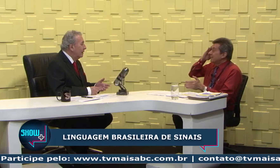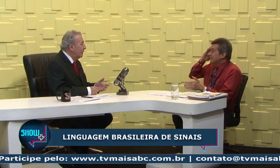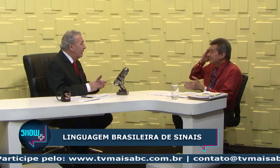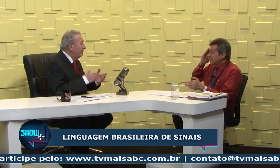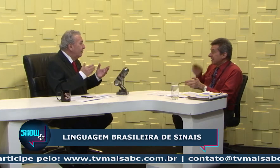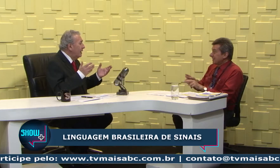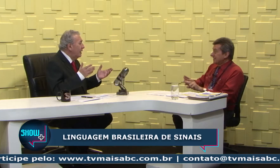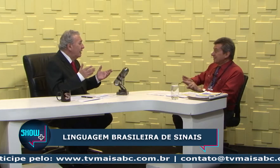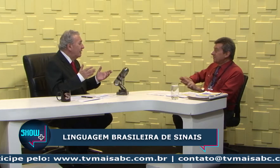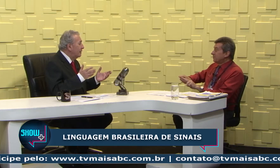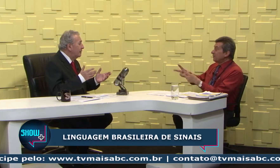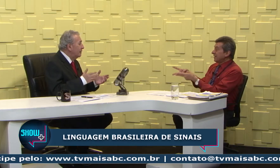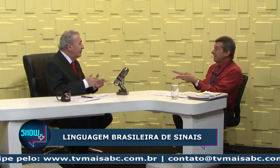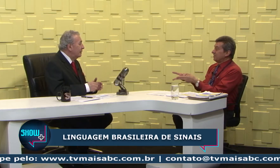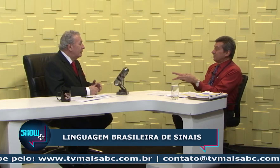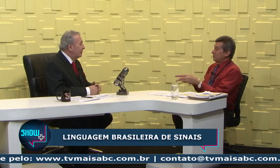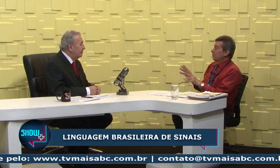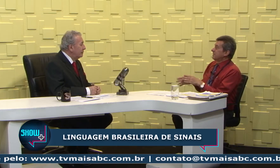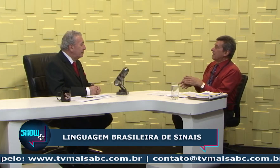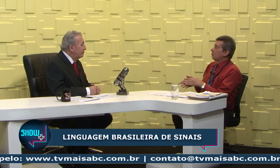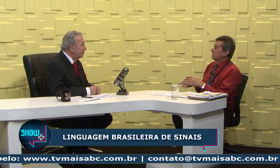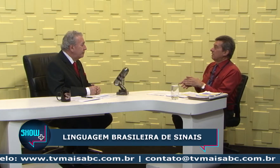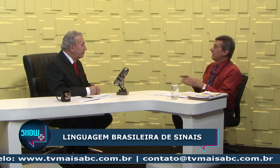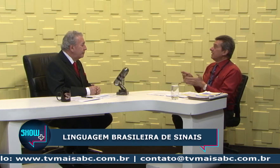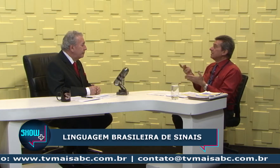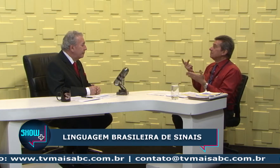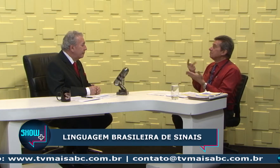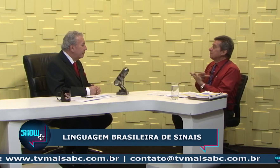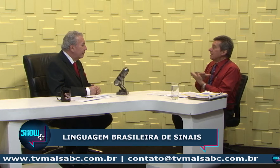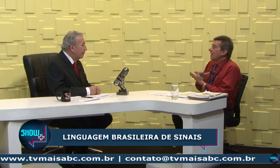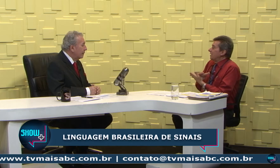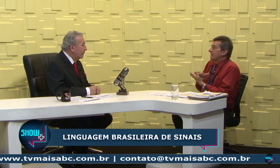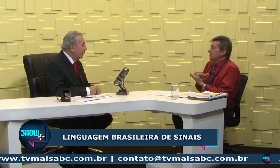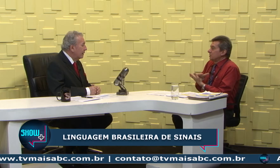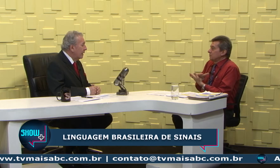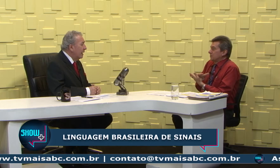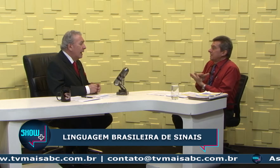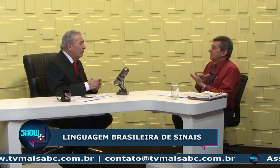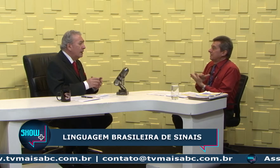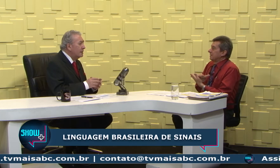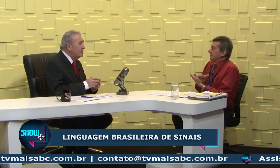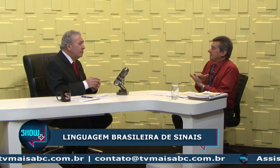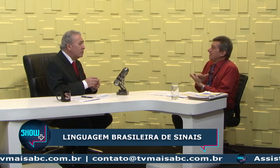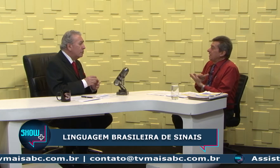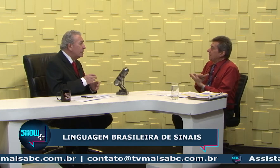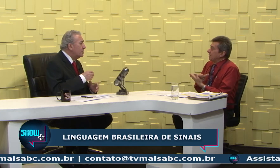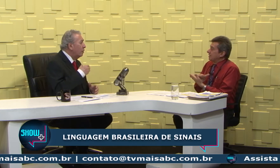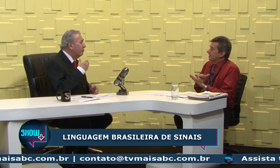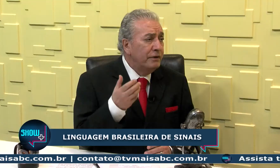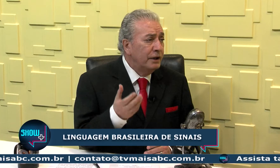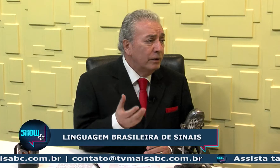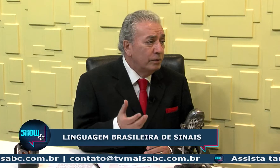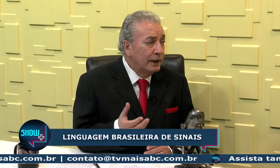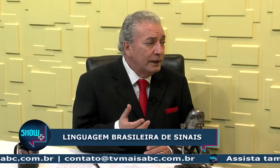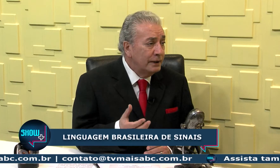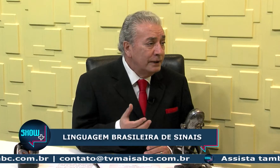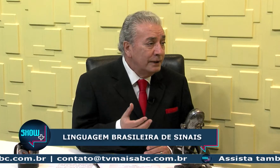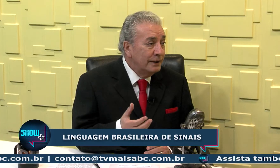entender ele é diferente após não então é negativo agora existem pessoas que já ouviram né